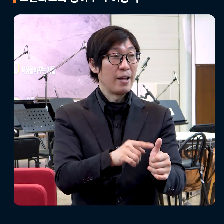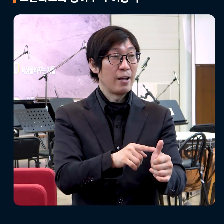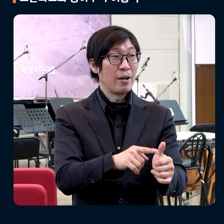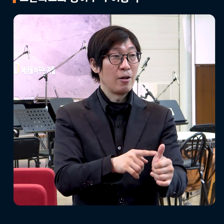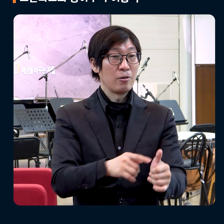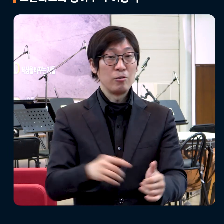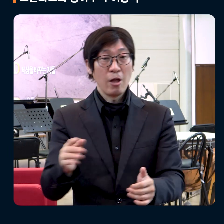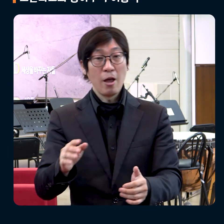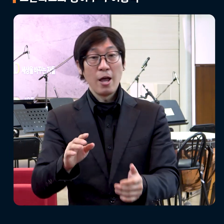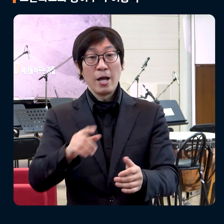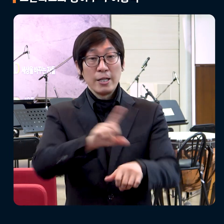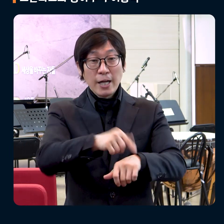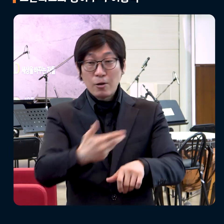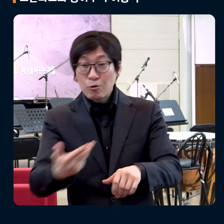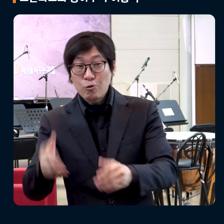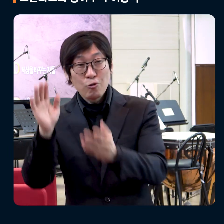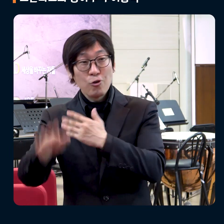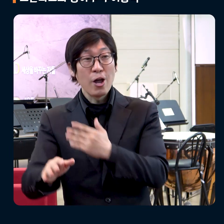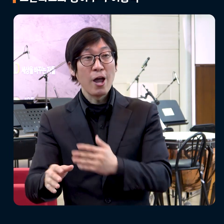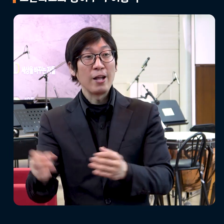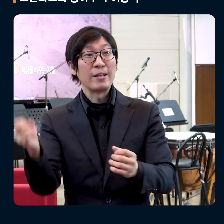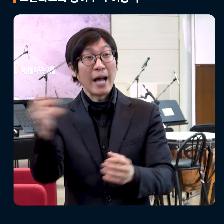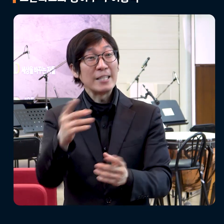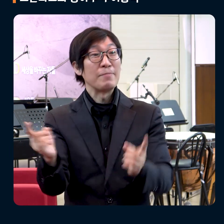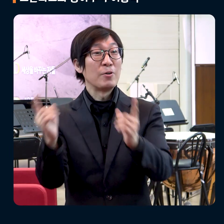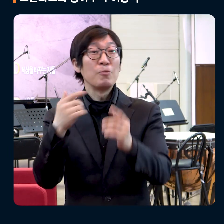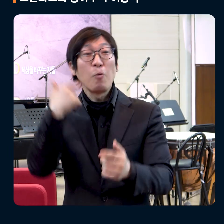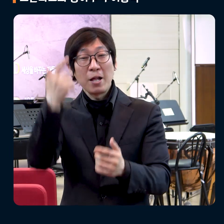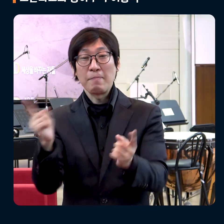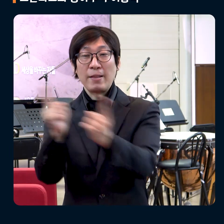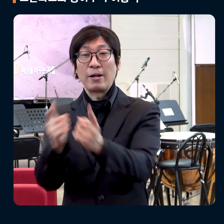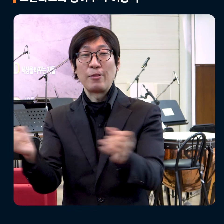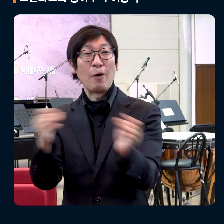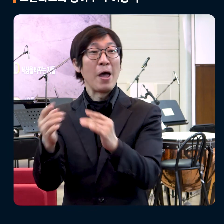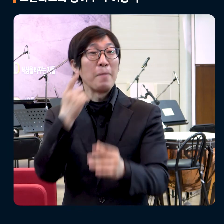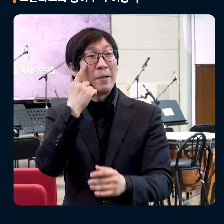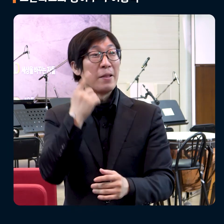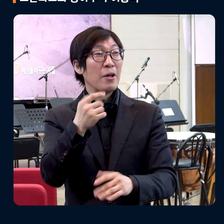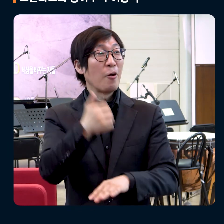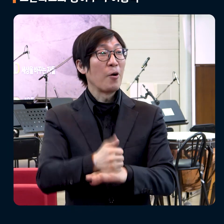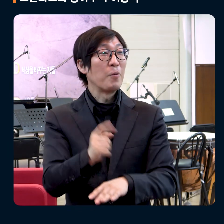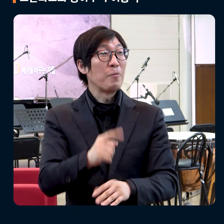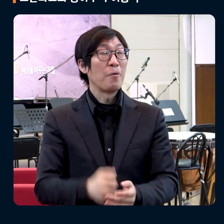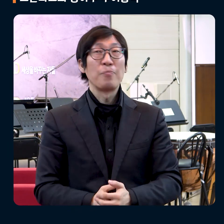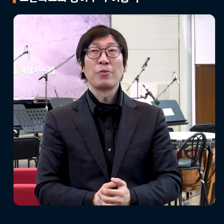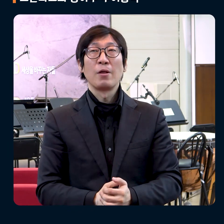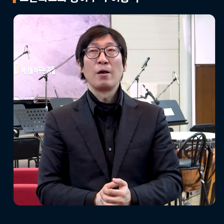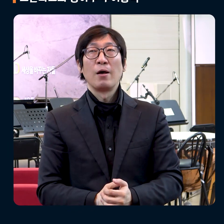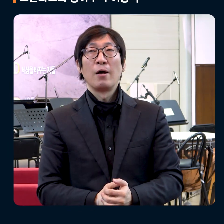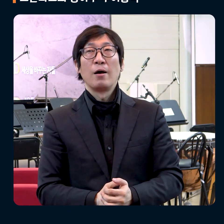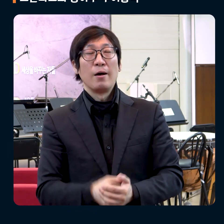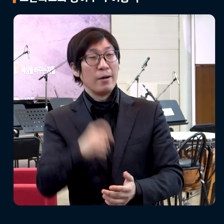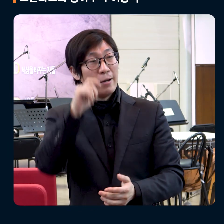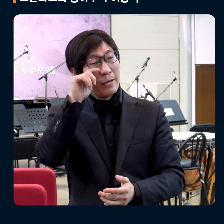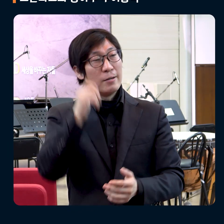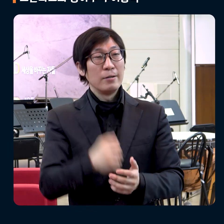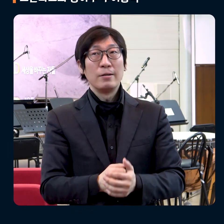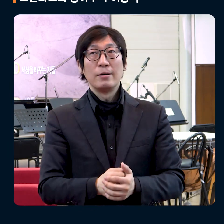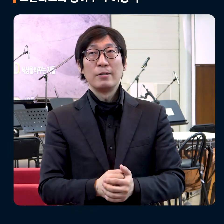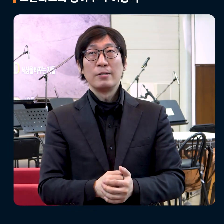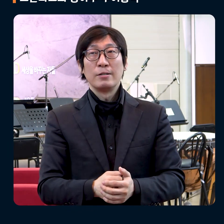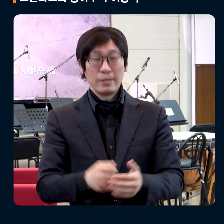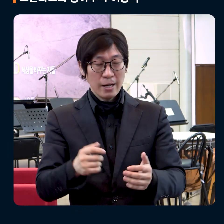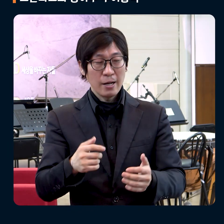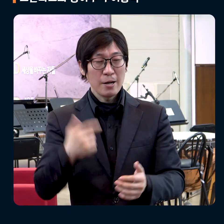오셨어요. 목회할 만해. 그래서 목사님 무슨 일이세요? 했더니 아유 하면서 얘기를 해주시는데, 그 목사님이 그분 어려워도